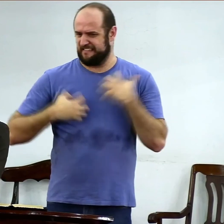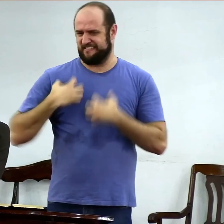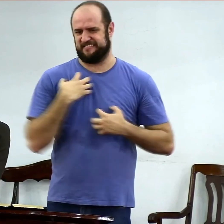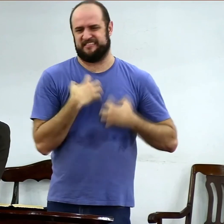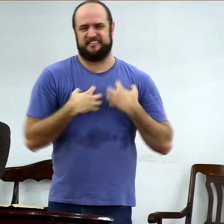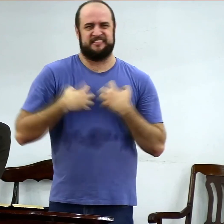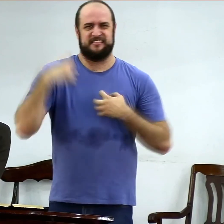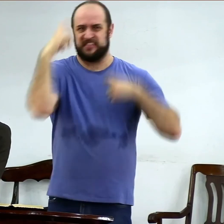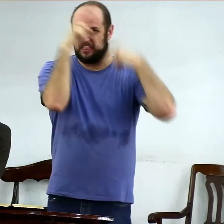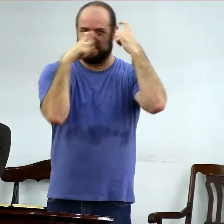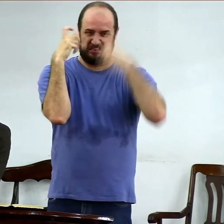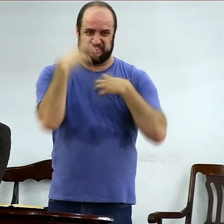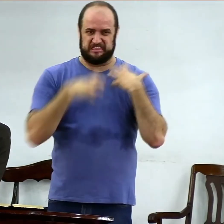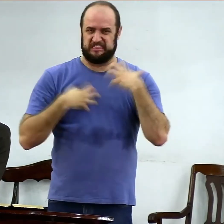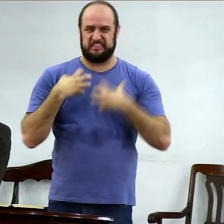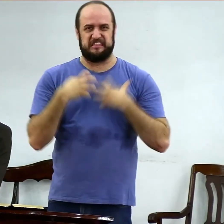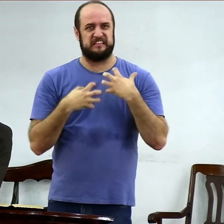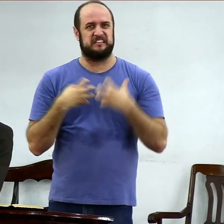condições de